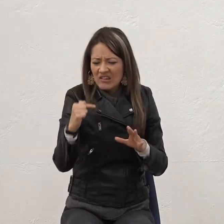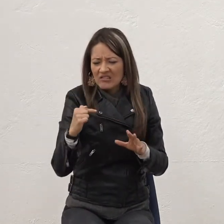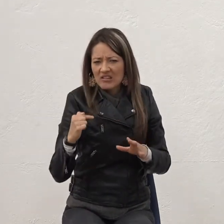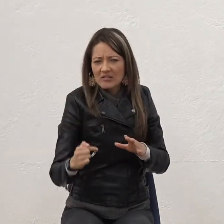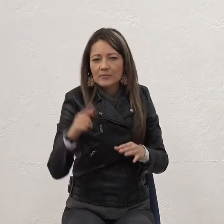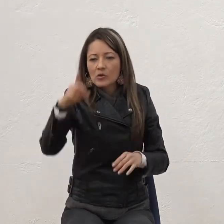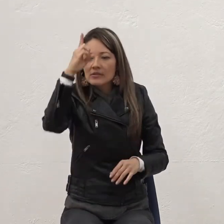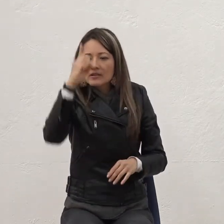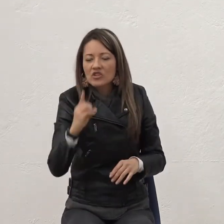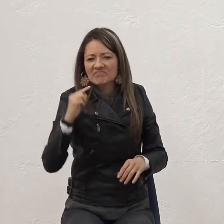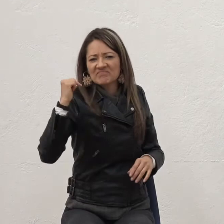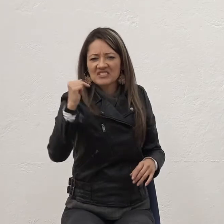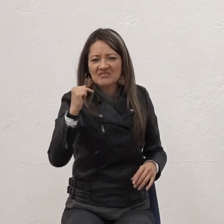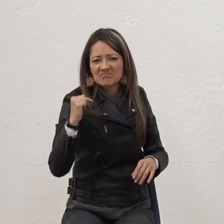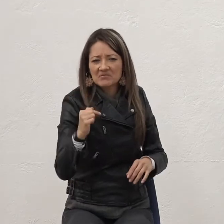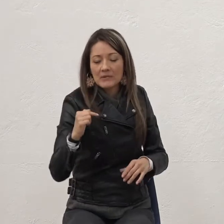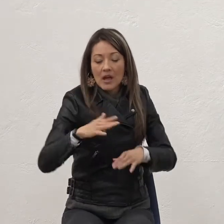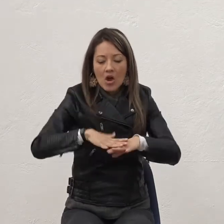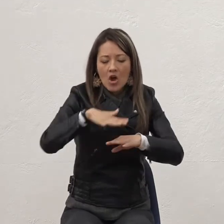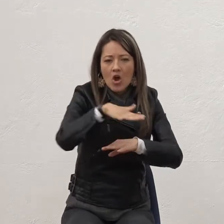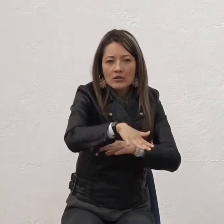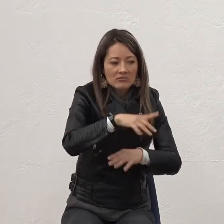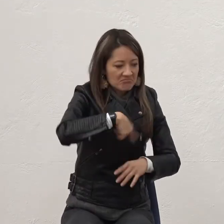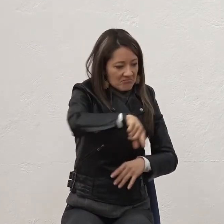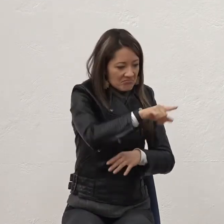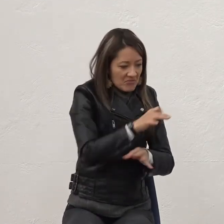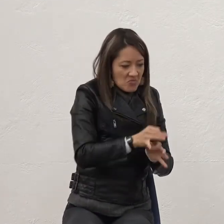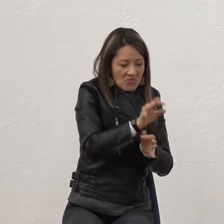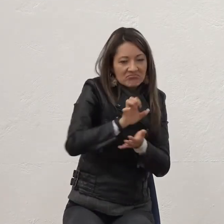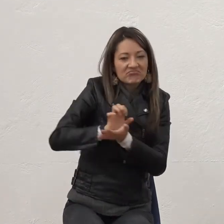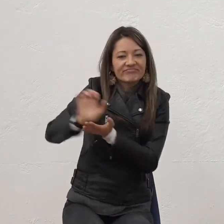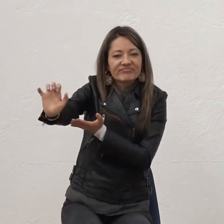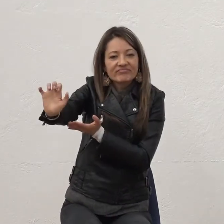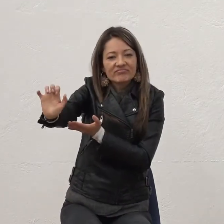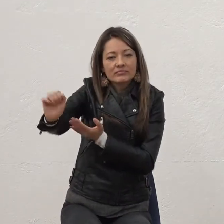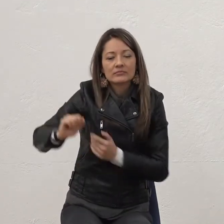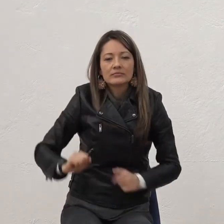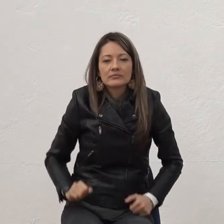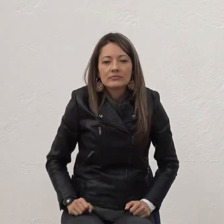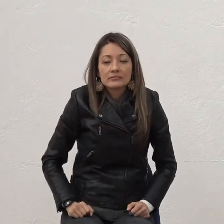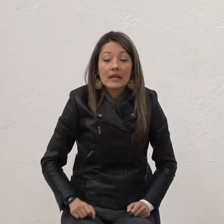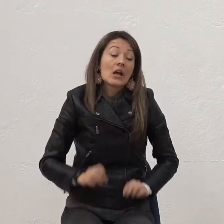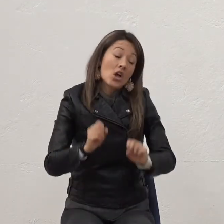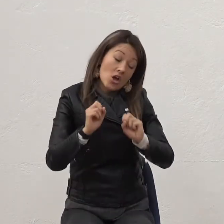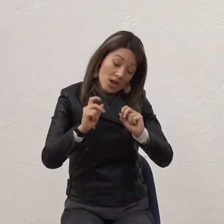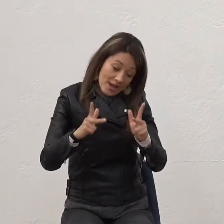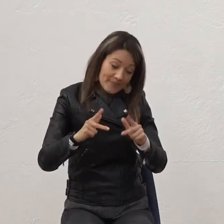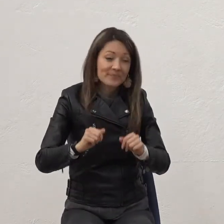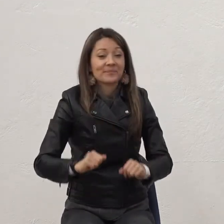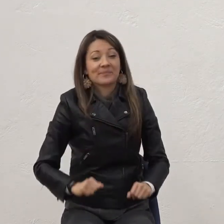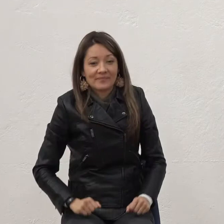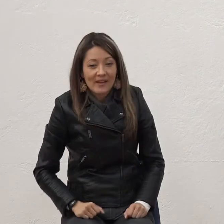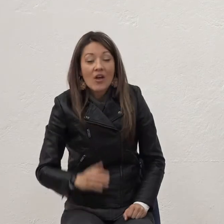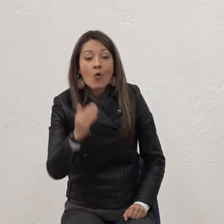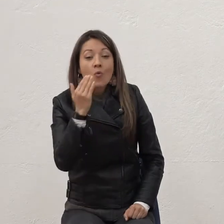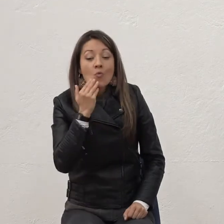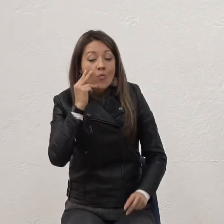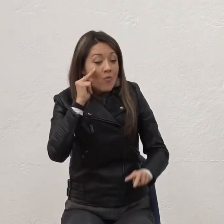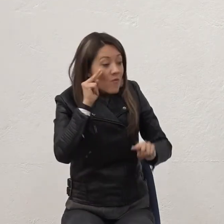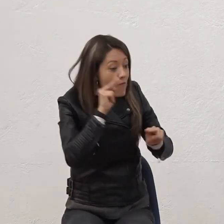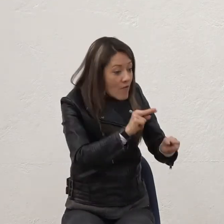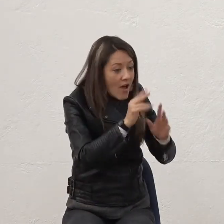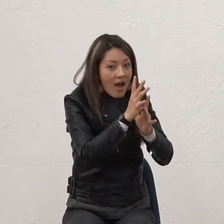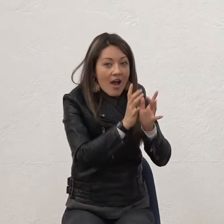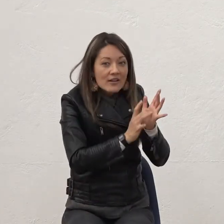decisiones tan negativas, que mire las consecuencias que trajeron. Listo, él le dijo, él cuando vio a Jesús,